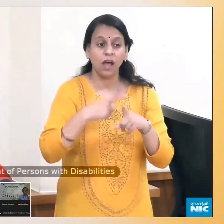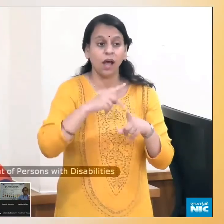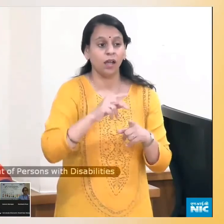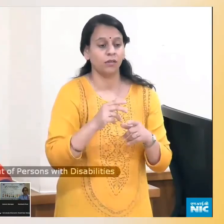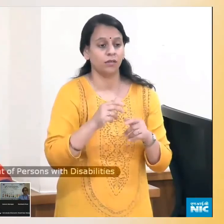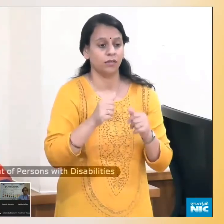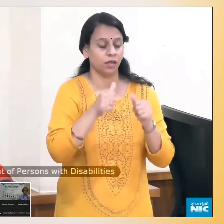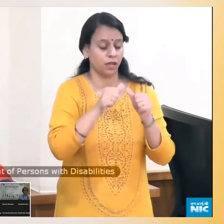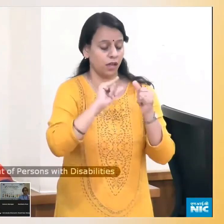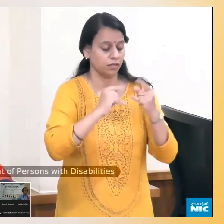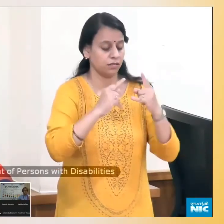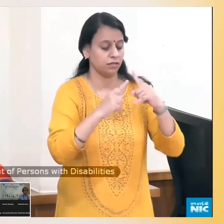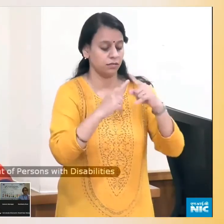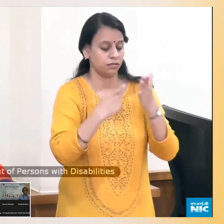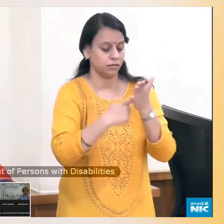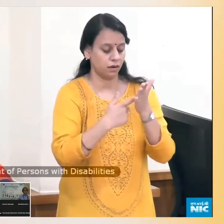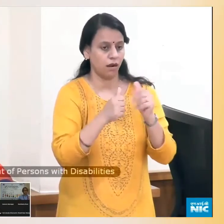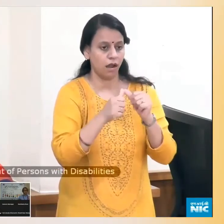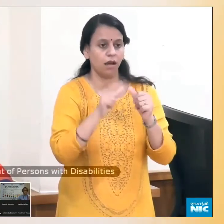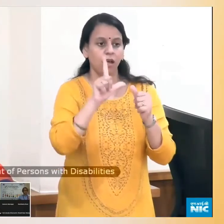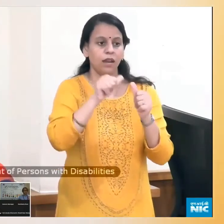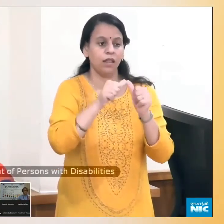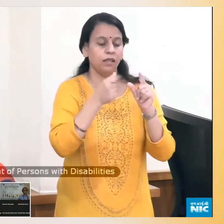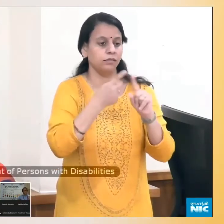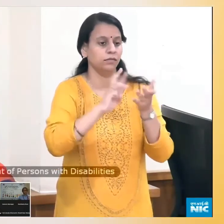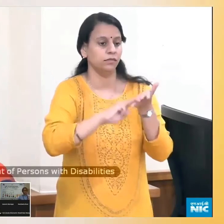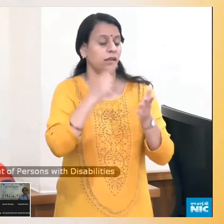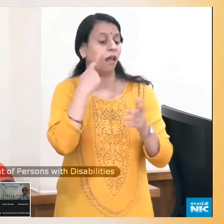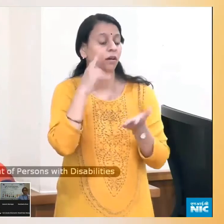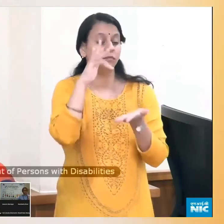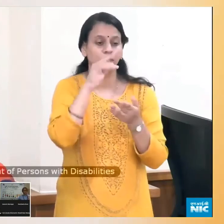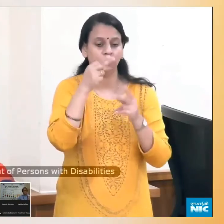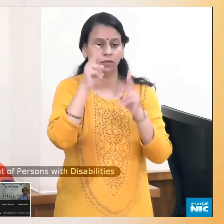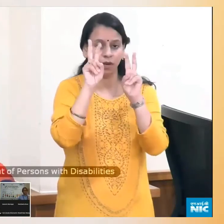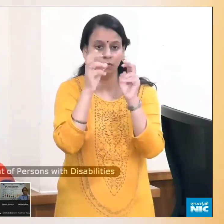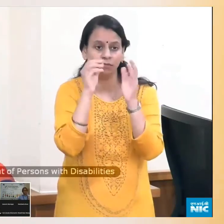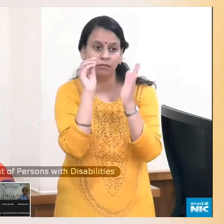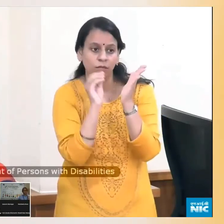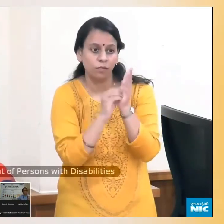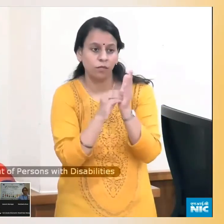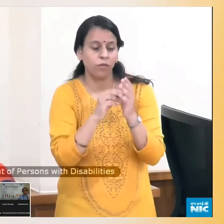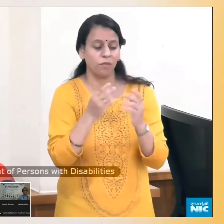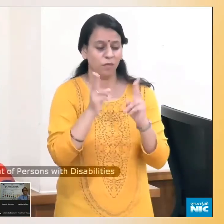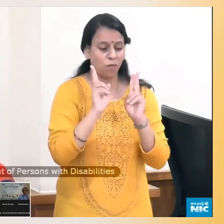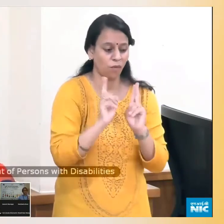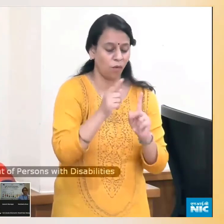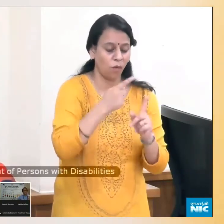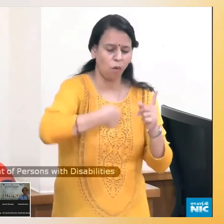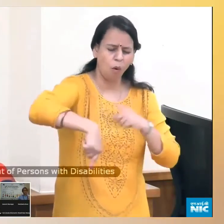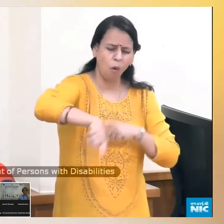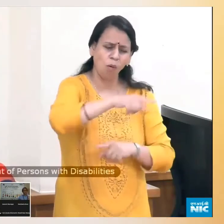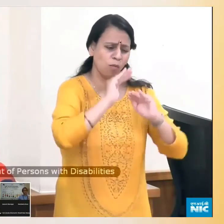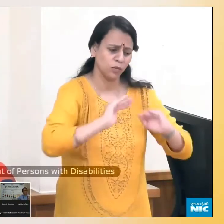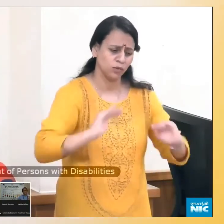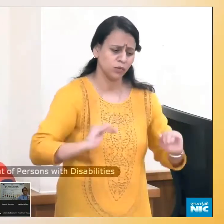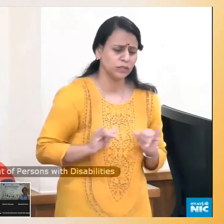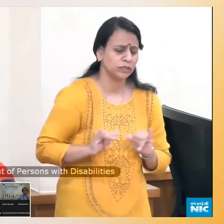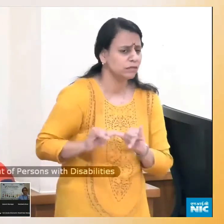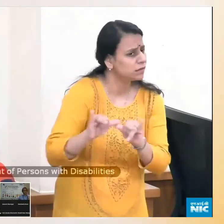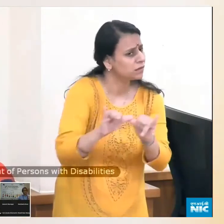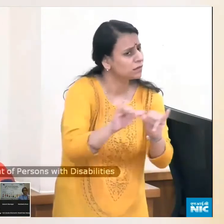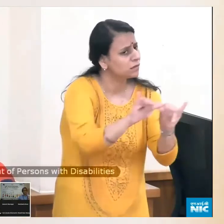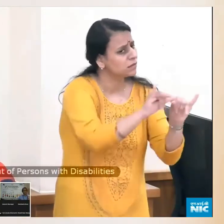साथ जो अष्टलक्ष्मी की दर्जा उन्होंने दिया है, ऐसे स्वाभाविक सामान्य बच्चों के लिए नहीं है, सबके लिए है।